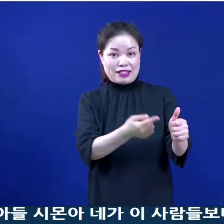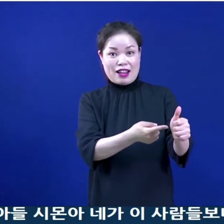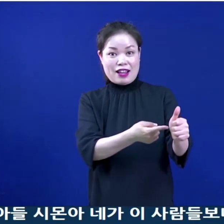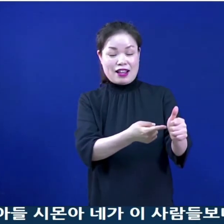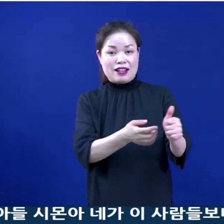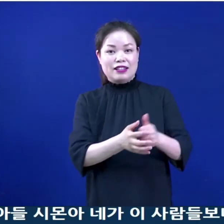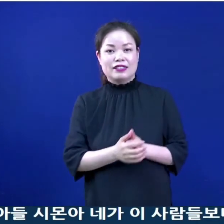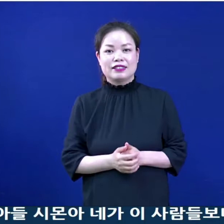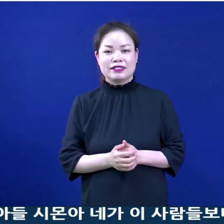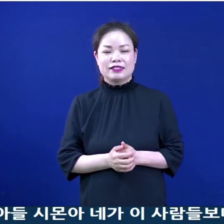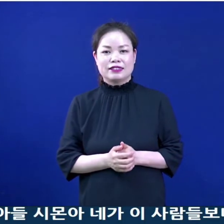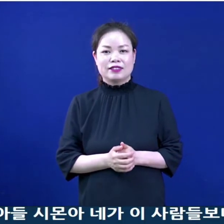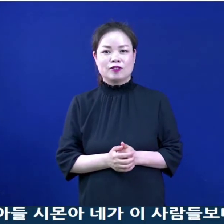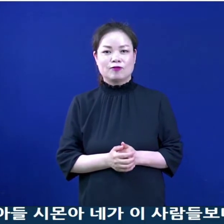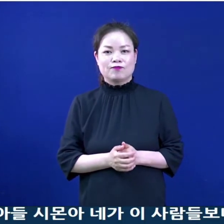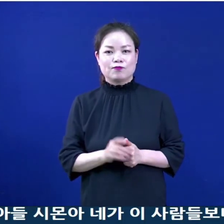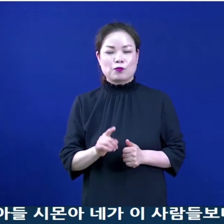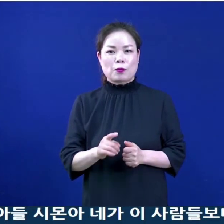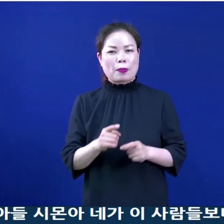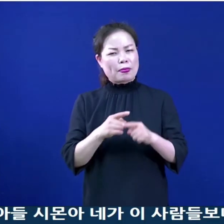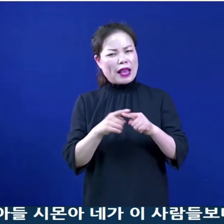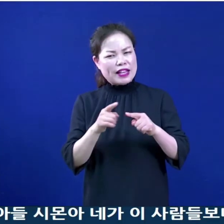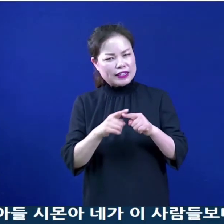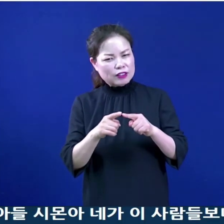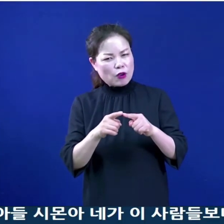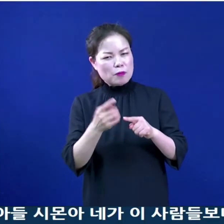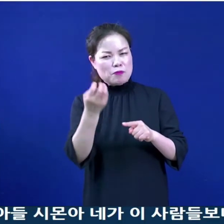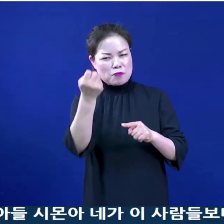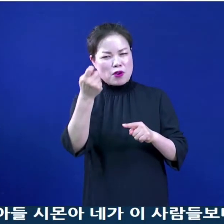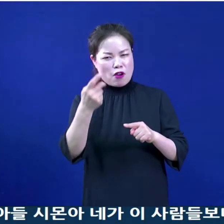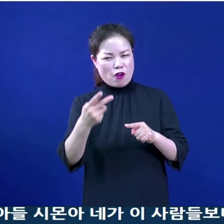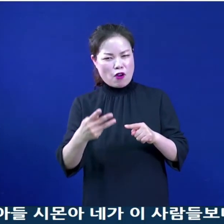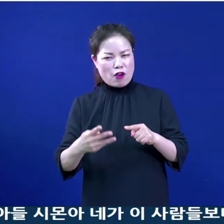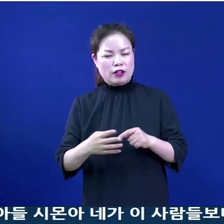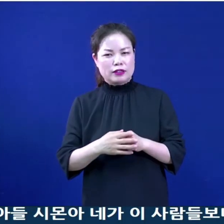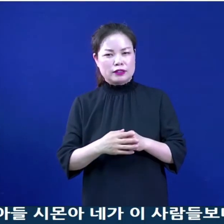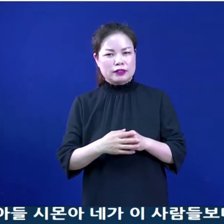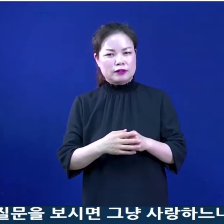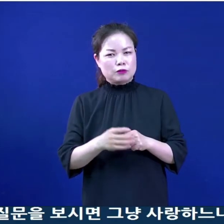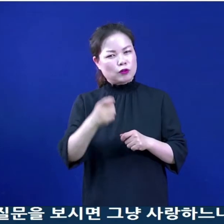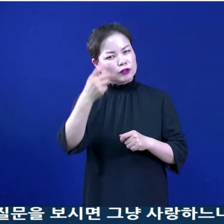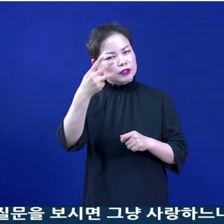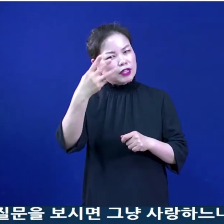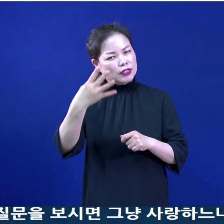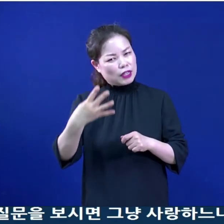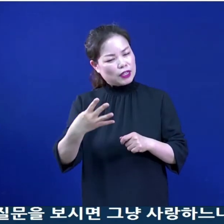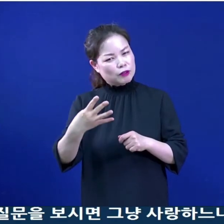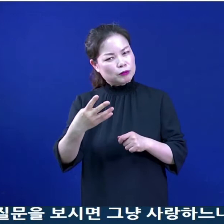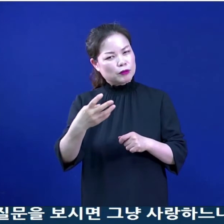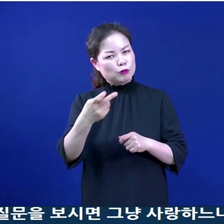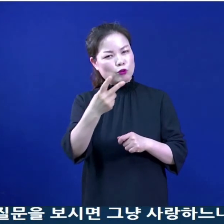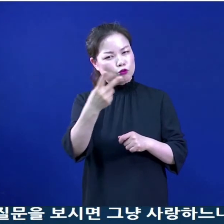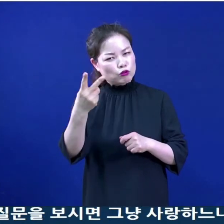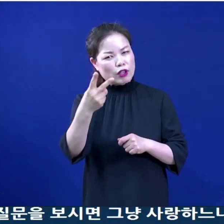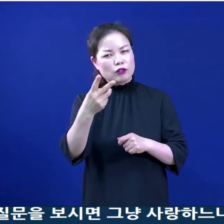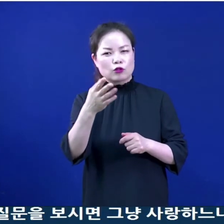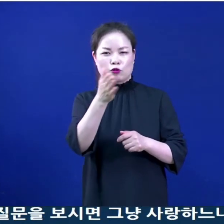질문하셨습니다. 이게 해석이 몇 가지가 돼요. 세분하면 네 가지인데 크게는 두